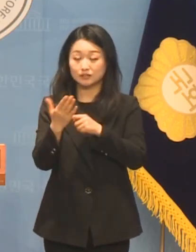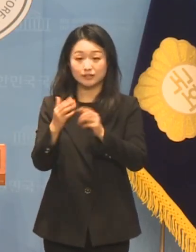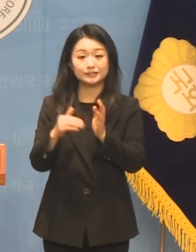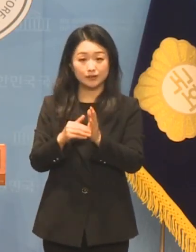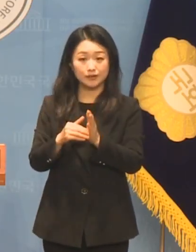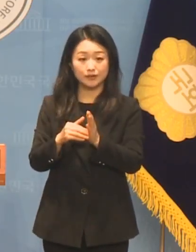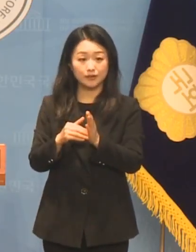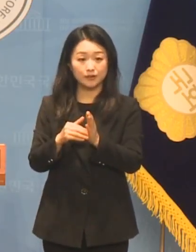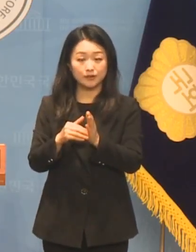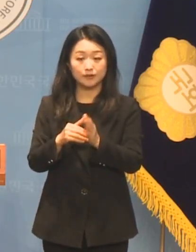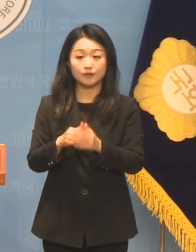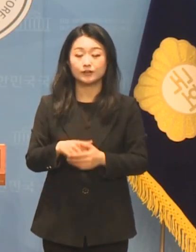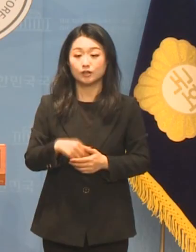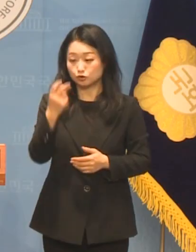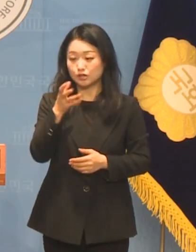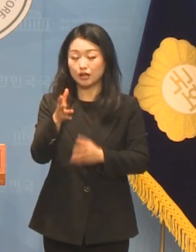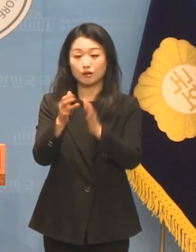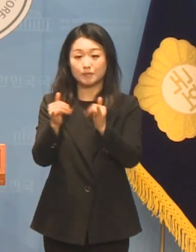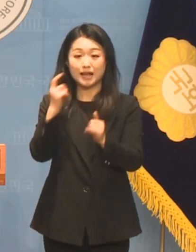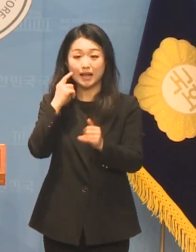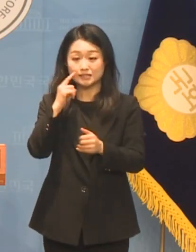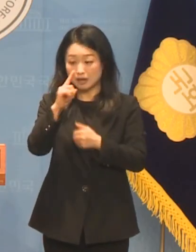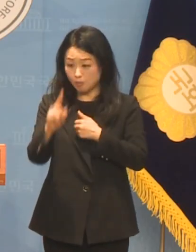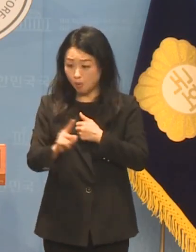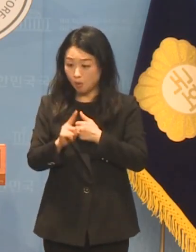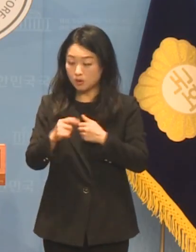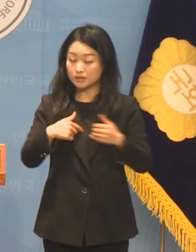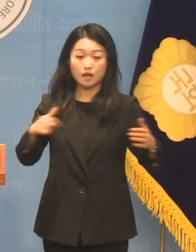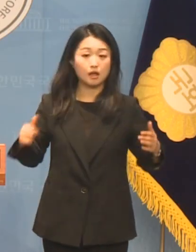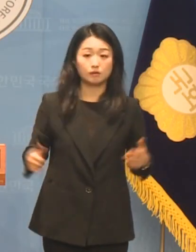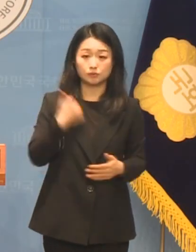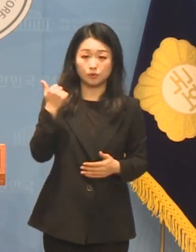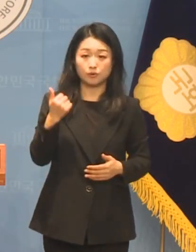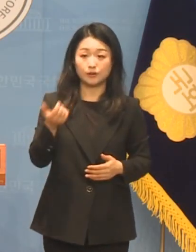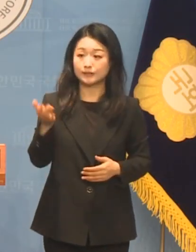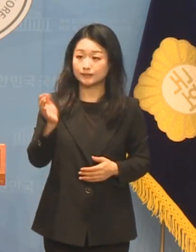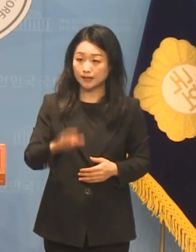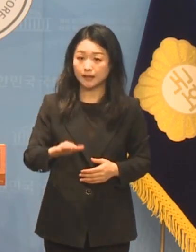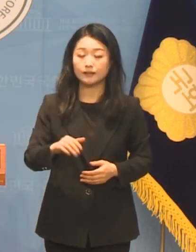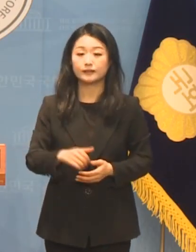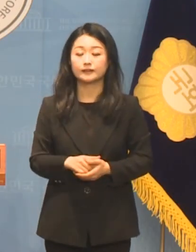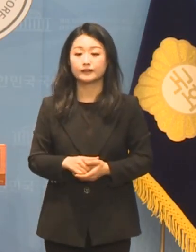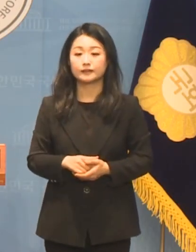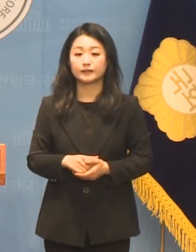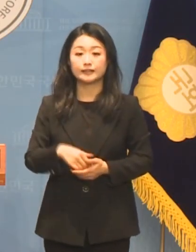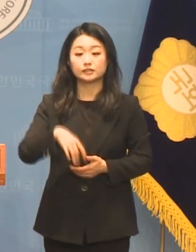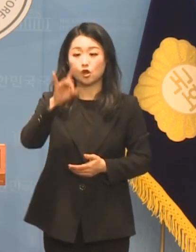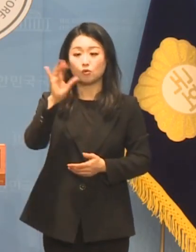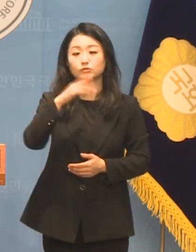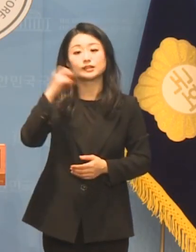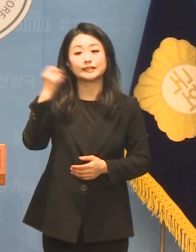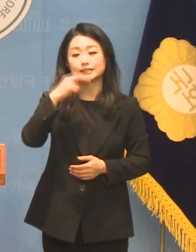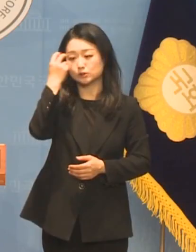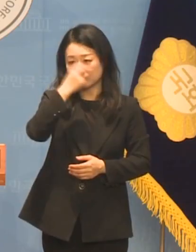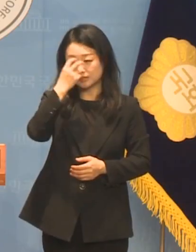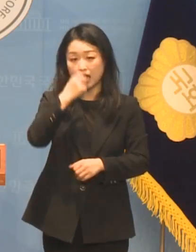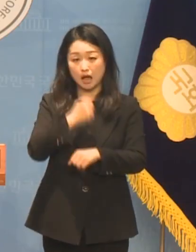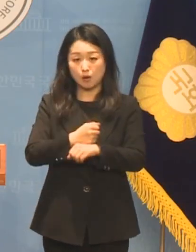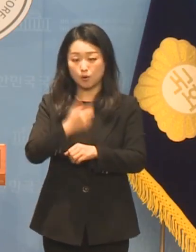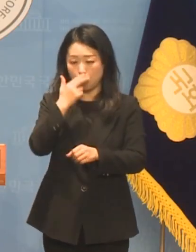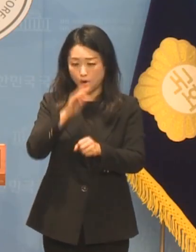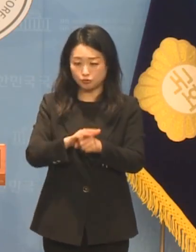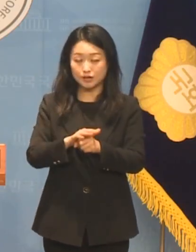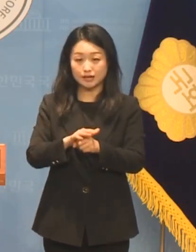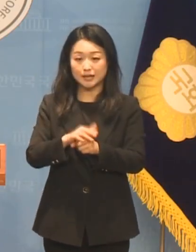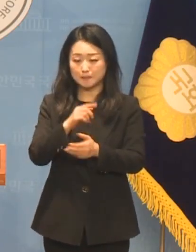했습니다. 담당 수사관들의 허위 보고에 저는 격분하였지만 원점에서 다시 검토하고 억울한 피해자가